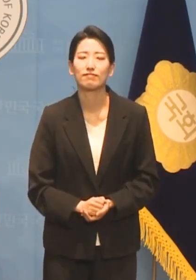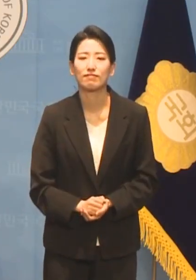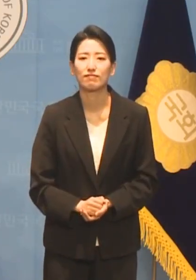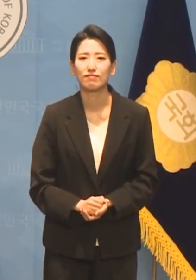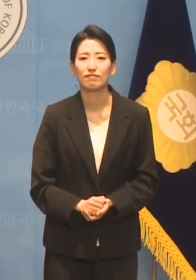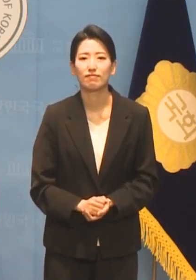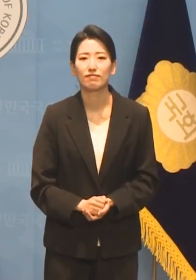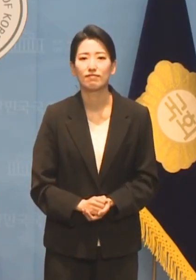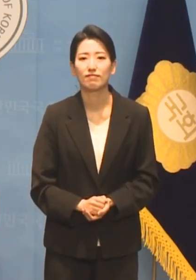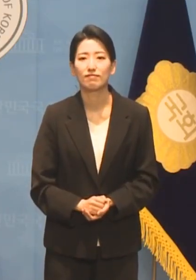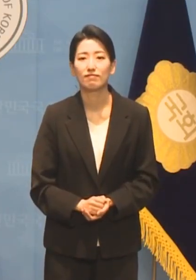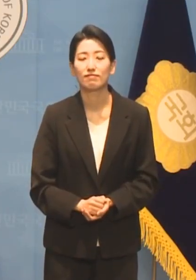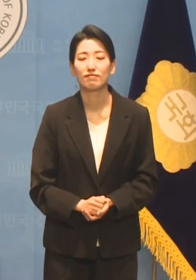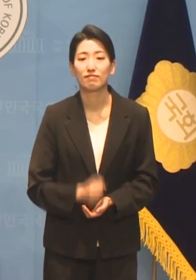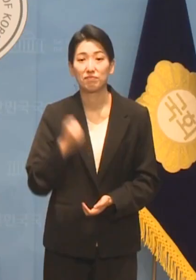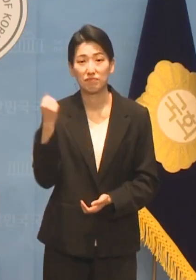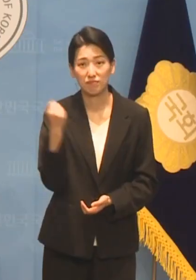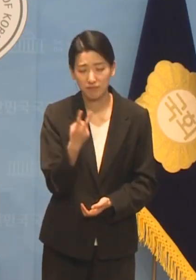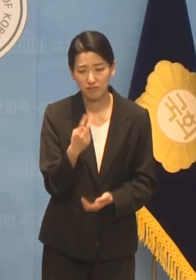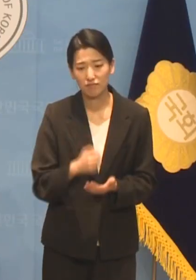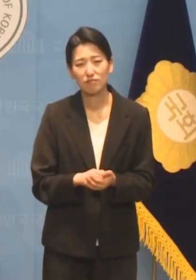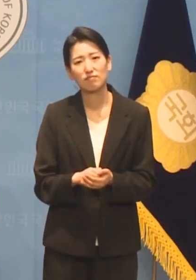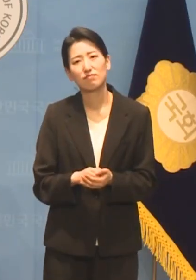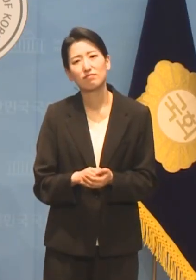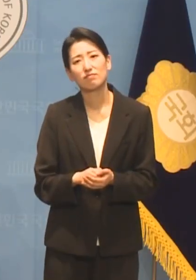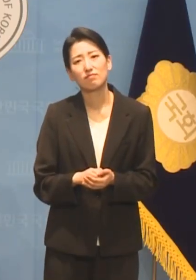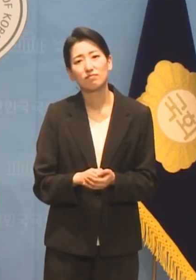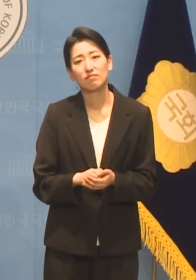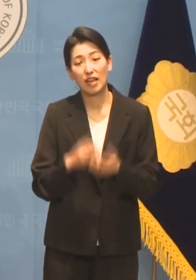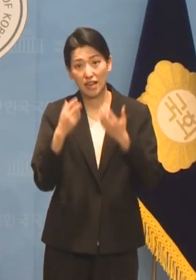유리지갑 든든하게 하겠습니다. 셀러리면